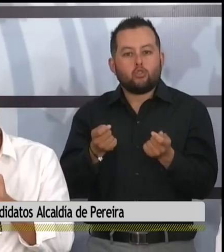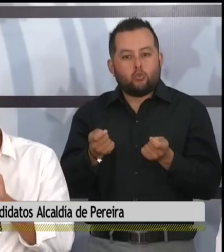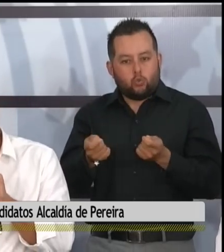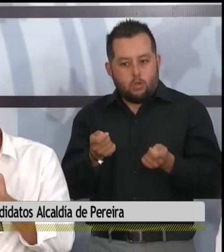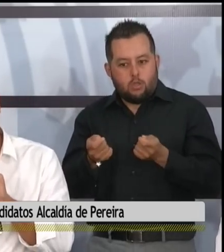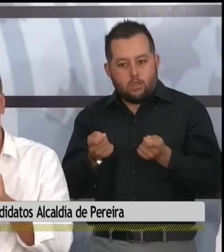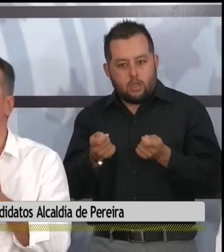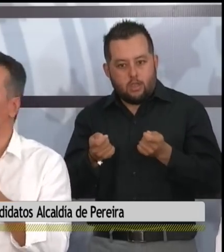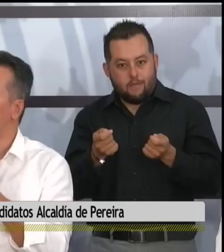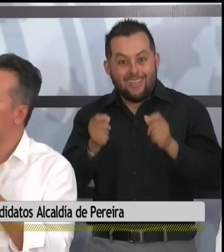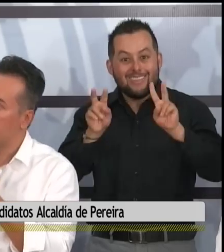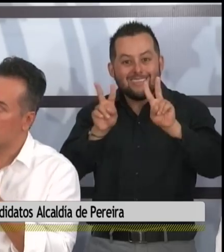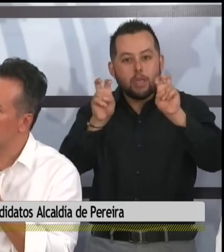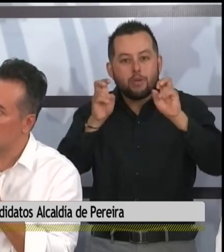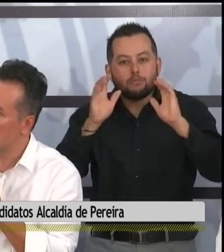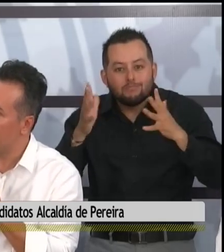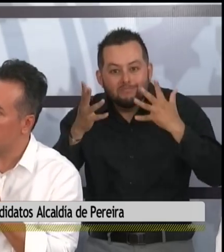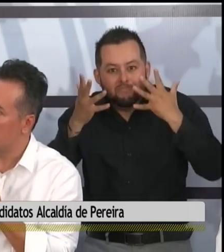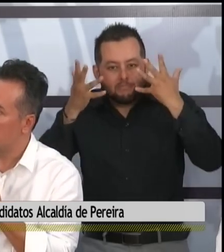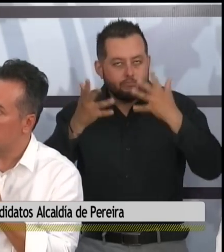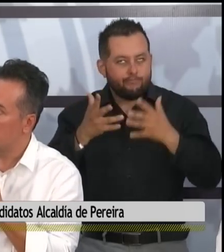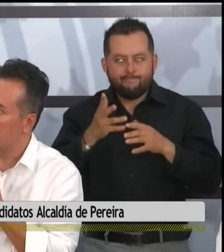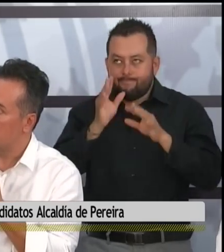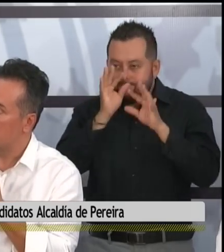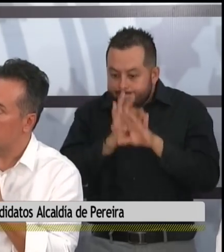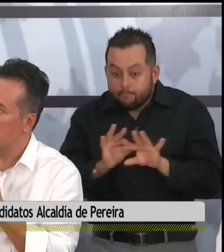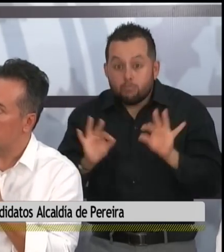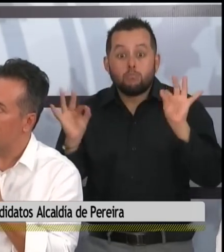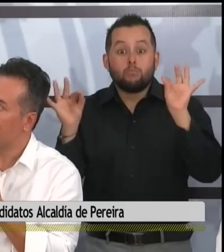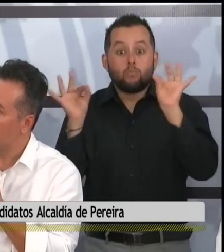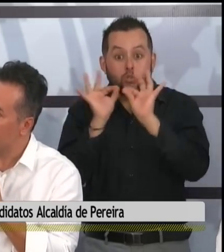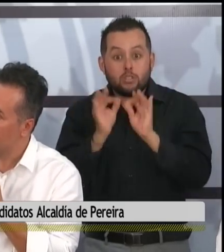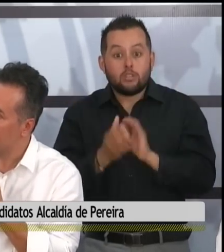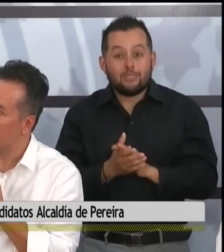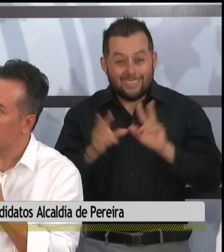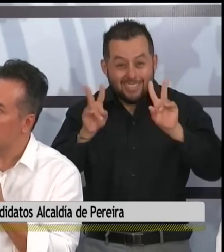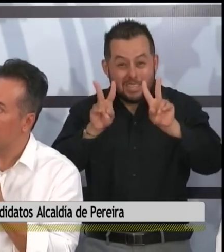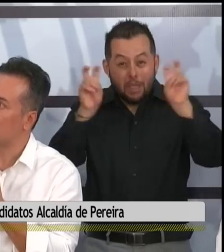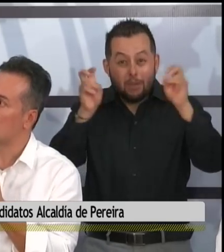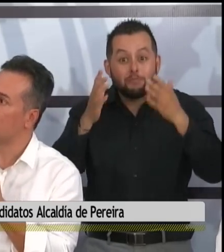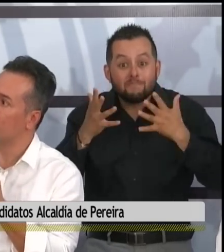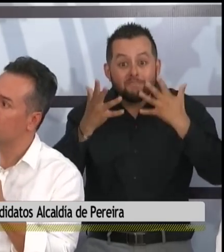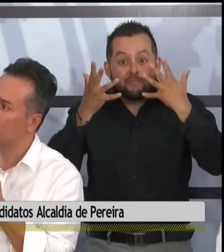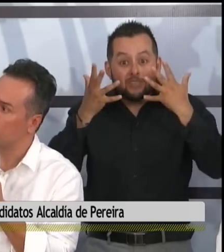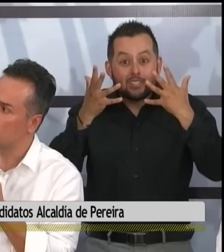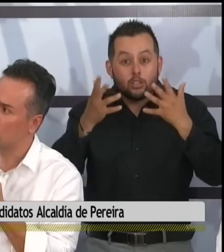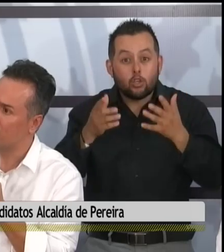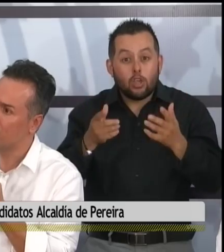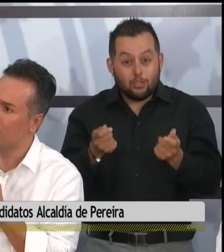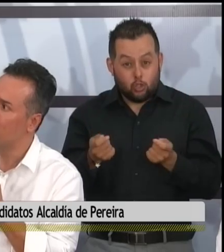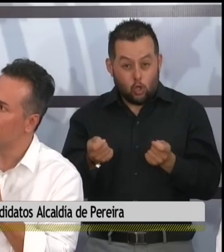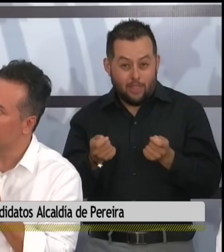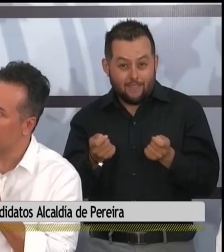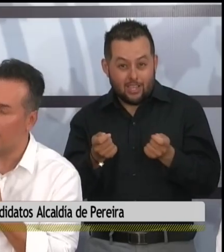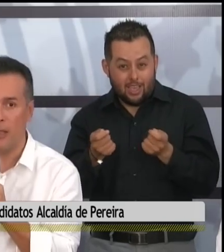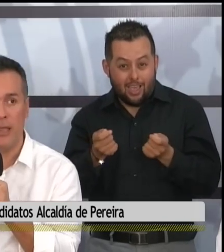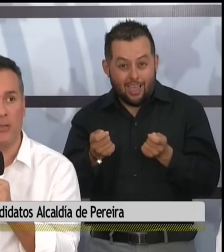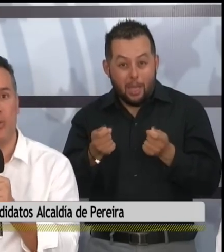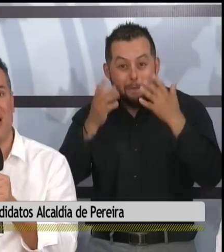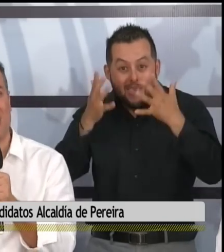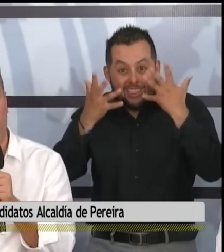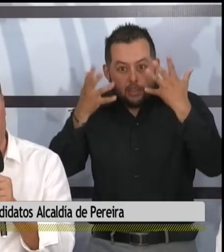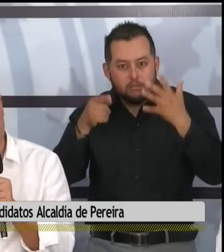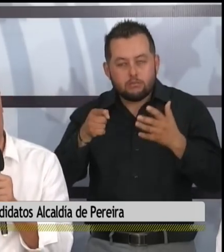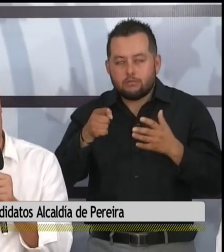sostenible. El tema ambiental en esto es crucial. El tema ambiental, la sostenibilidad ambiental es